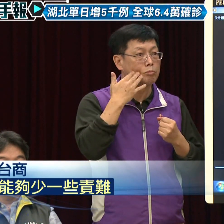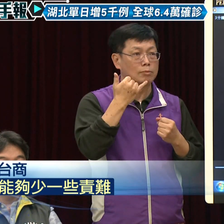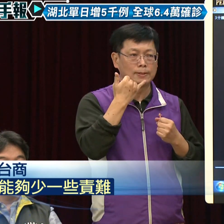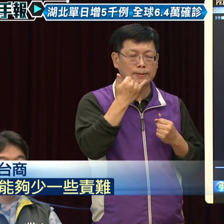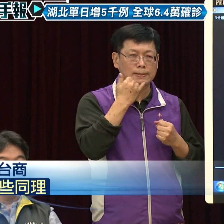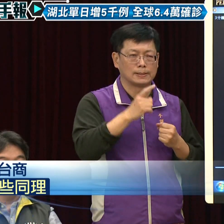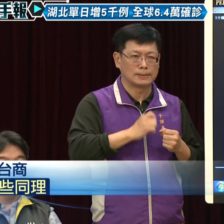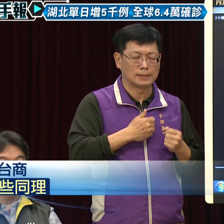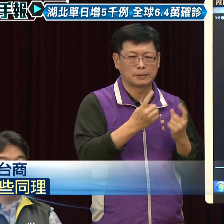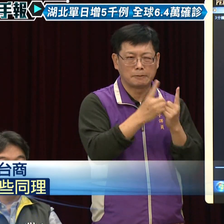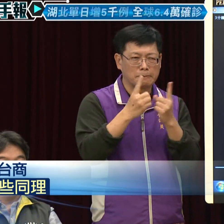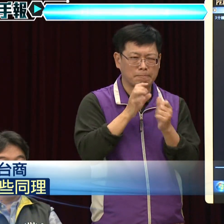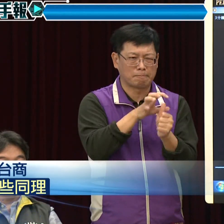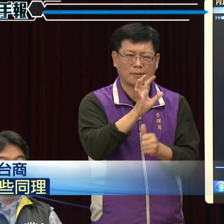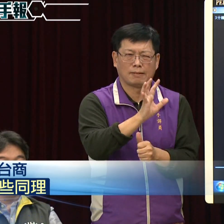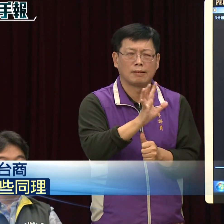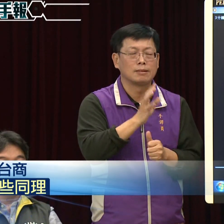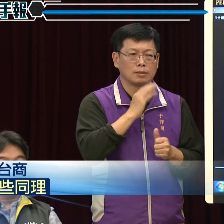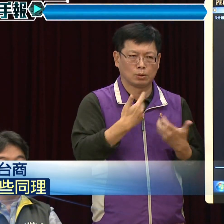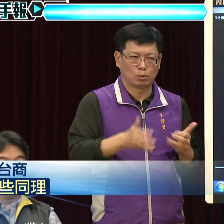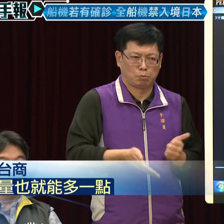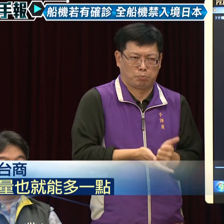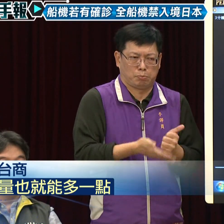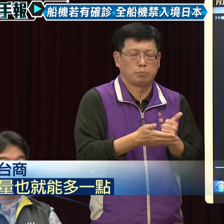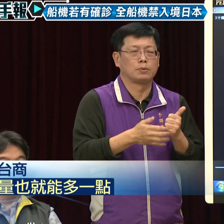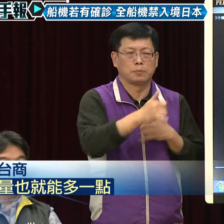难，多一些同理，